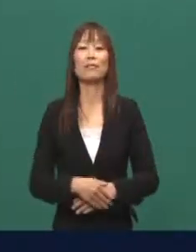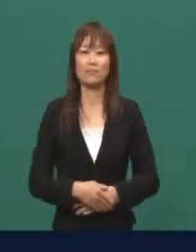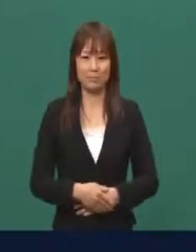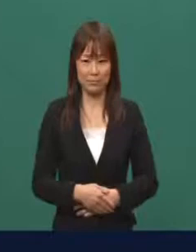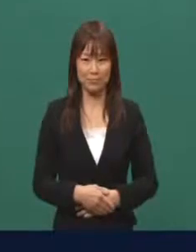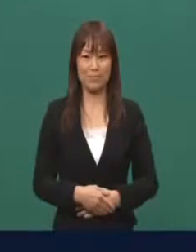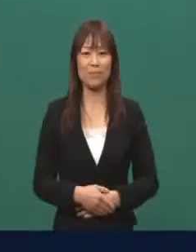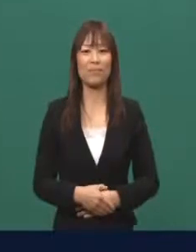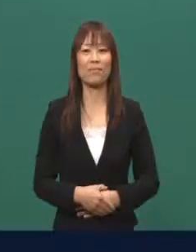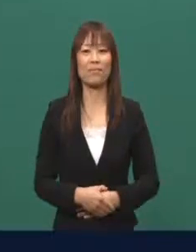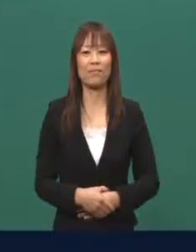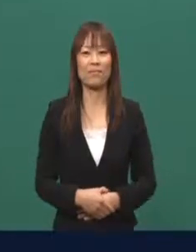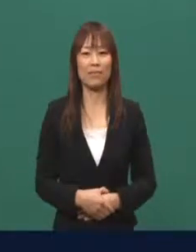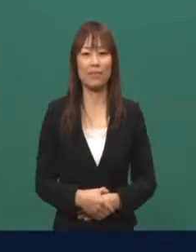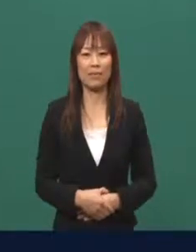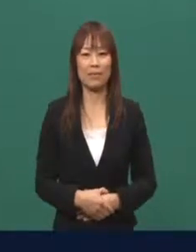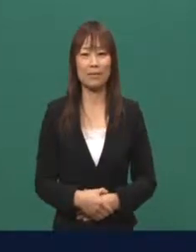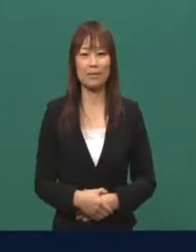です。